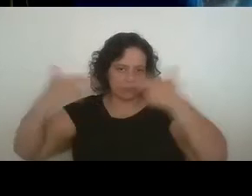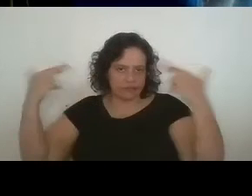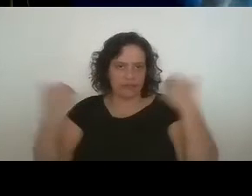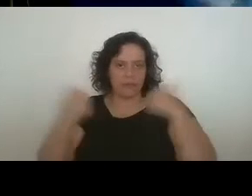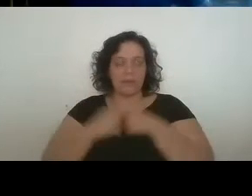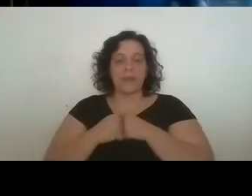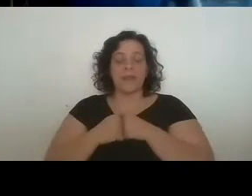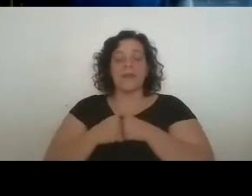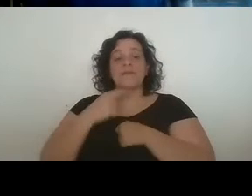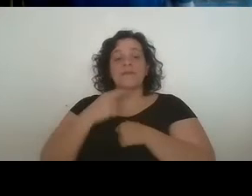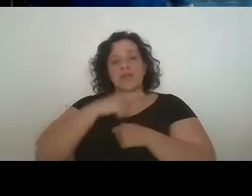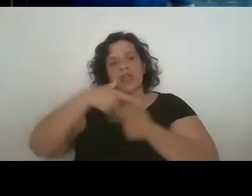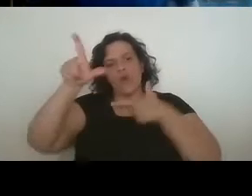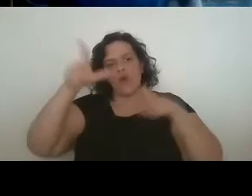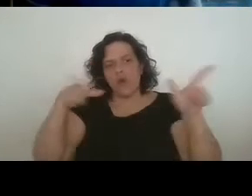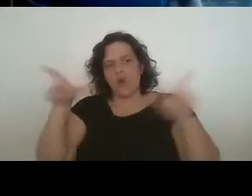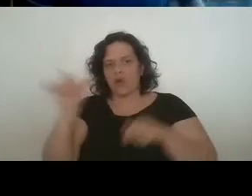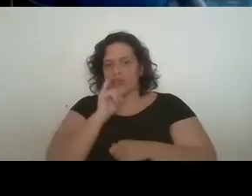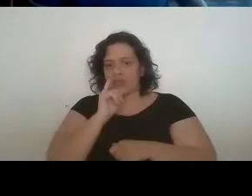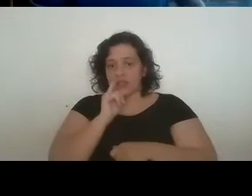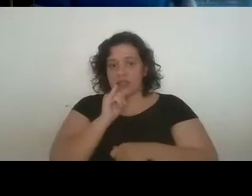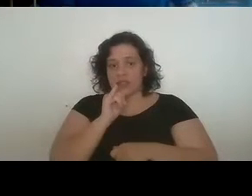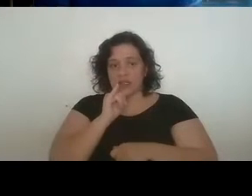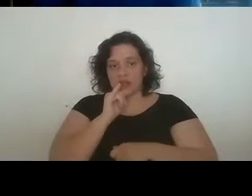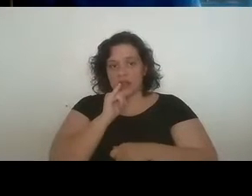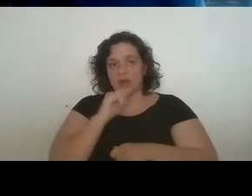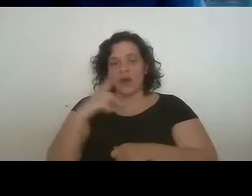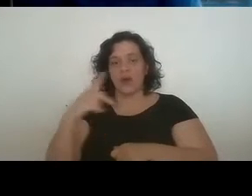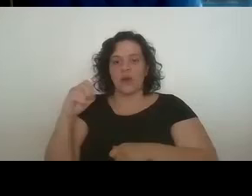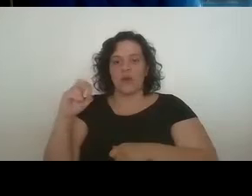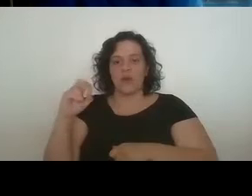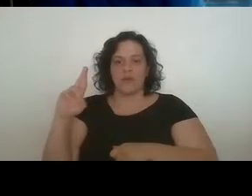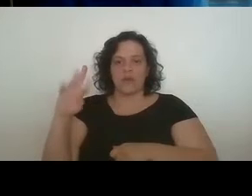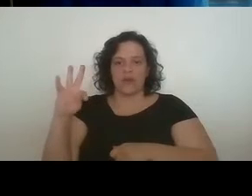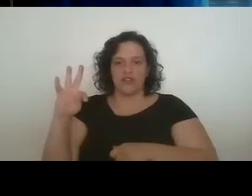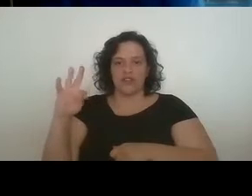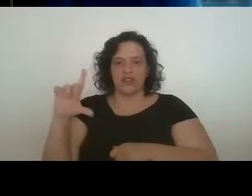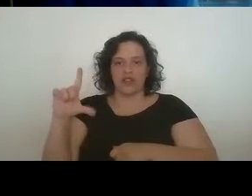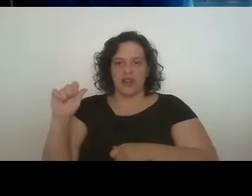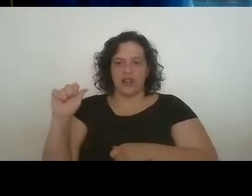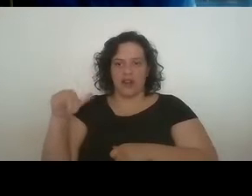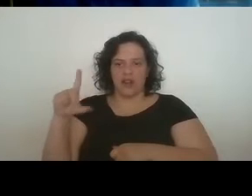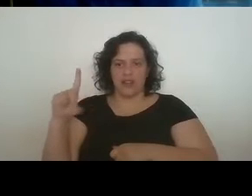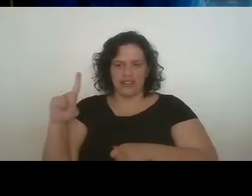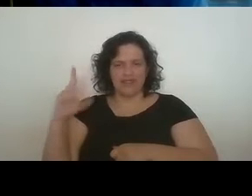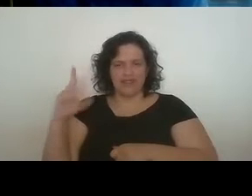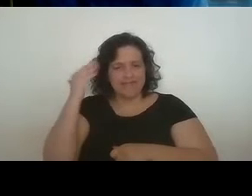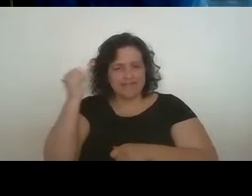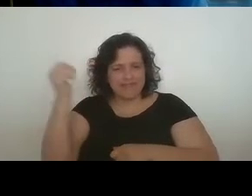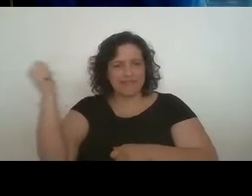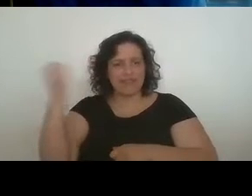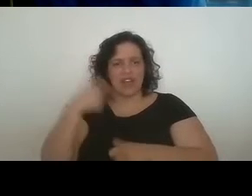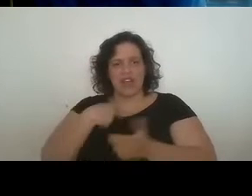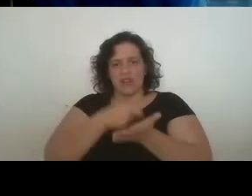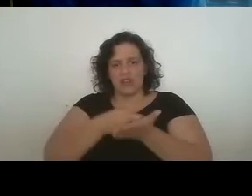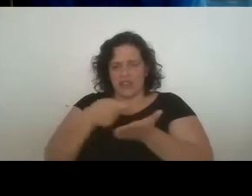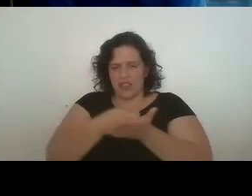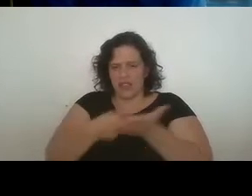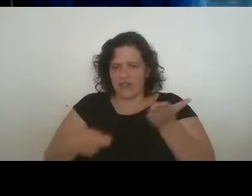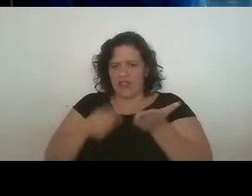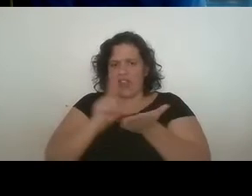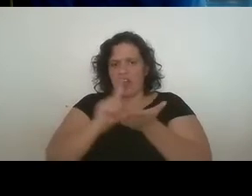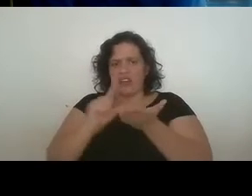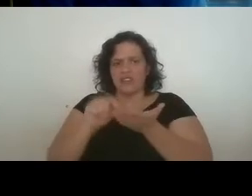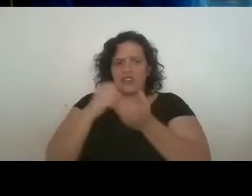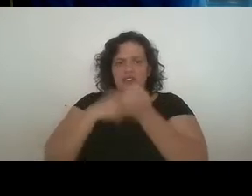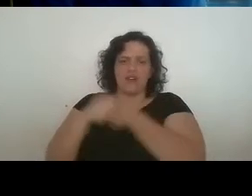outros casos. Portland é um caso super famoso. Eu escrevi um artigo, se eu não me engano, em 2014. Eu